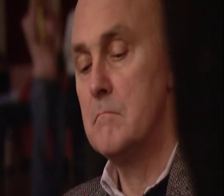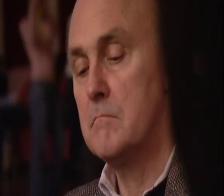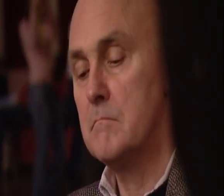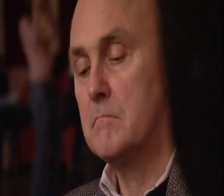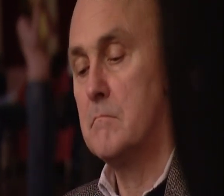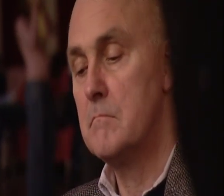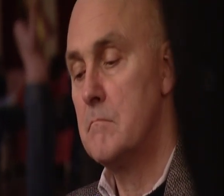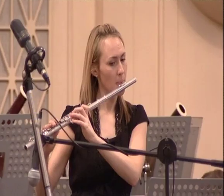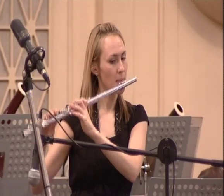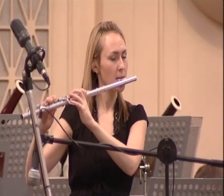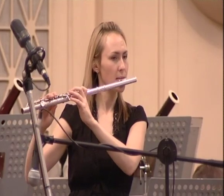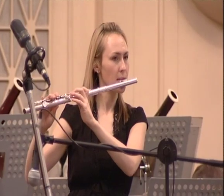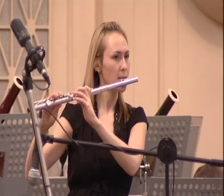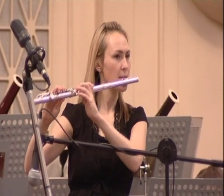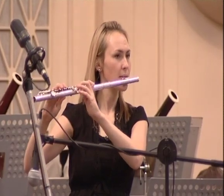Три и.